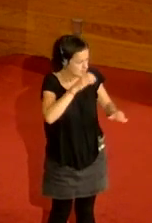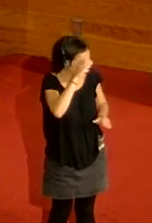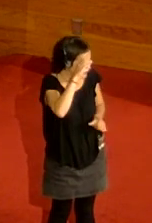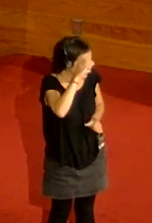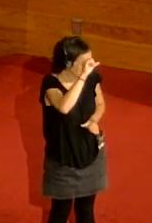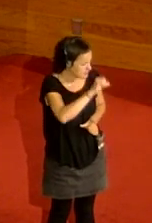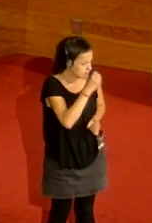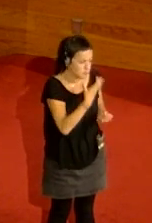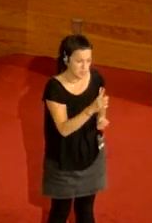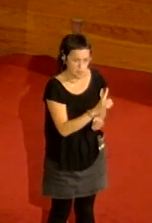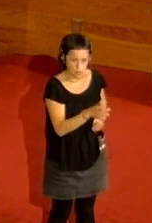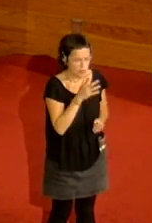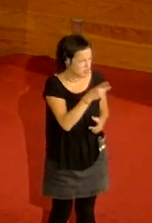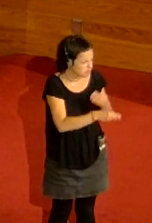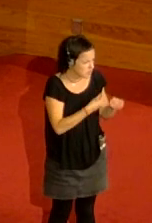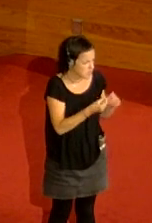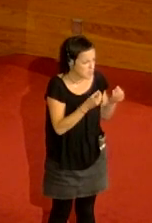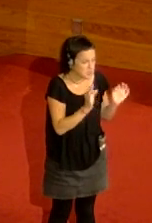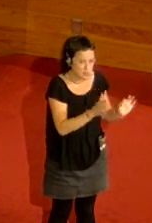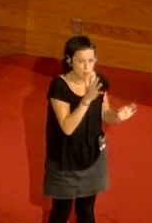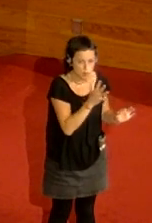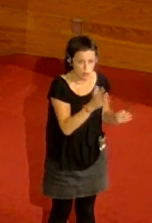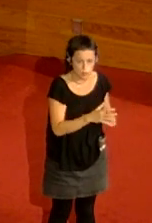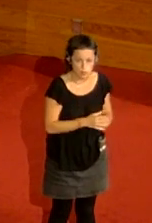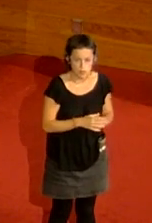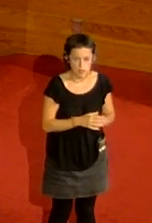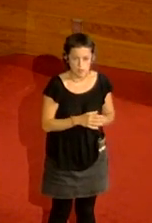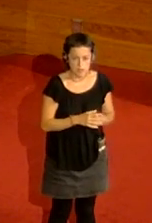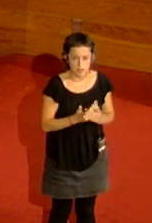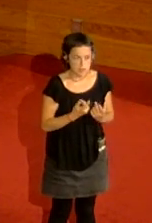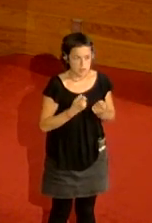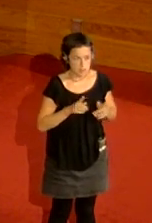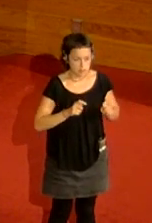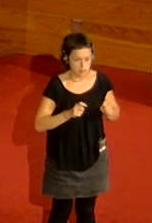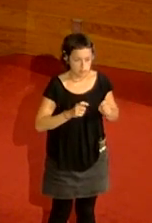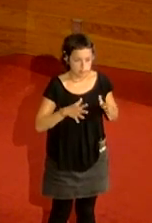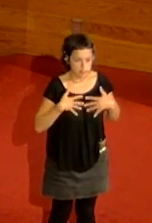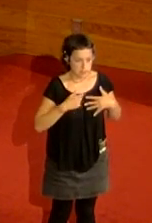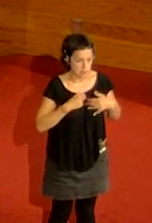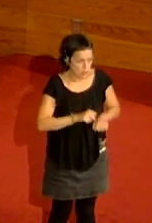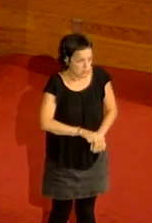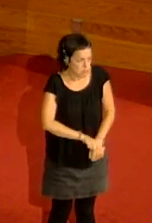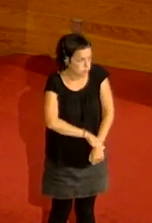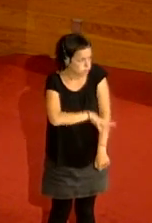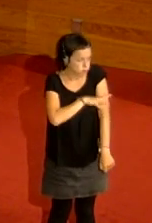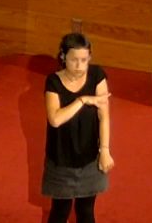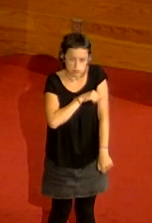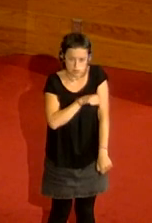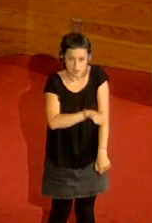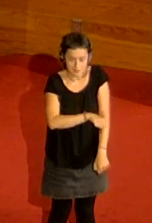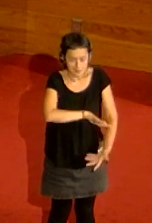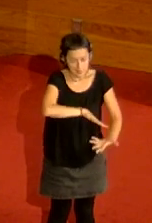hacían así ese gesto que es a veces es es ese estremecimiento es el que yo creo que que necesitamos poner en